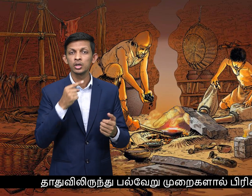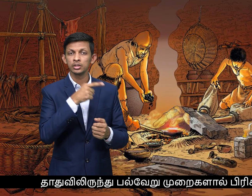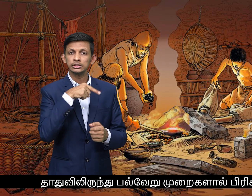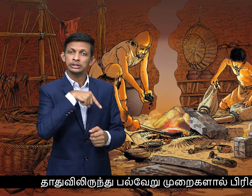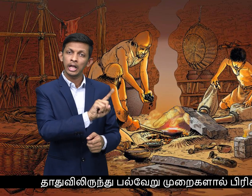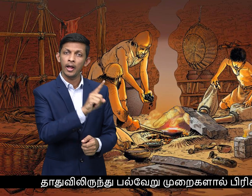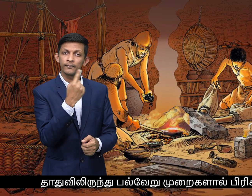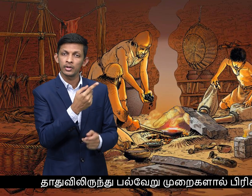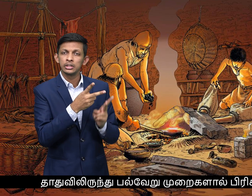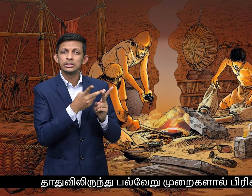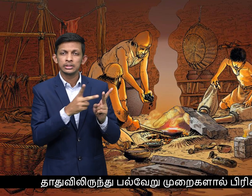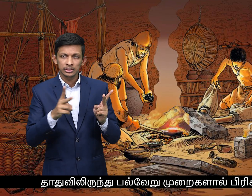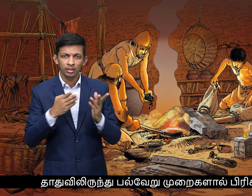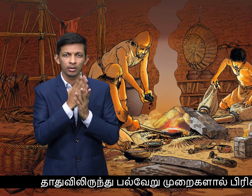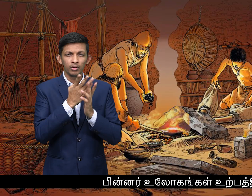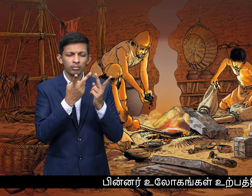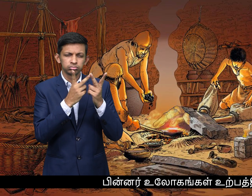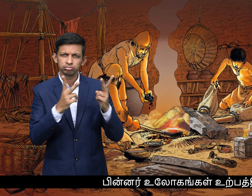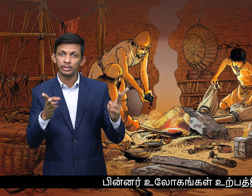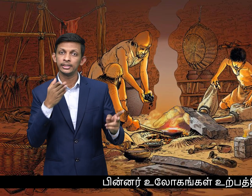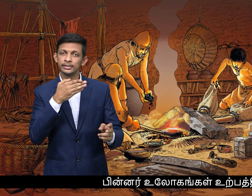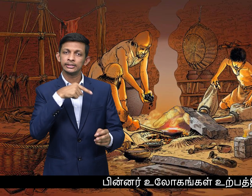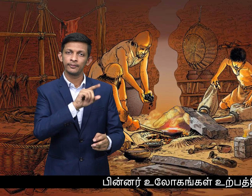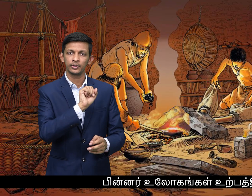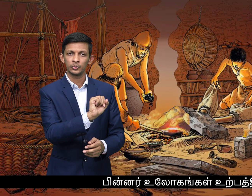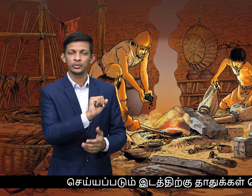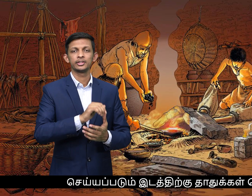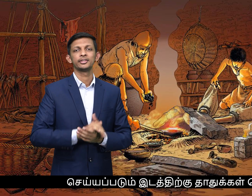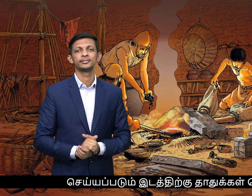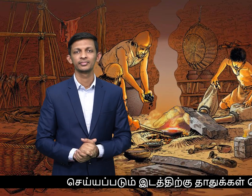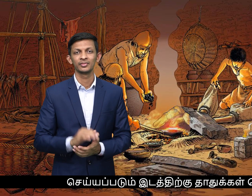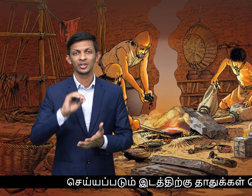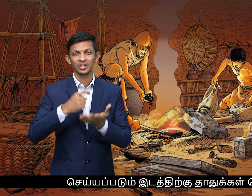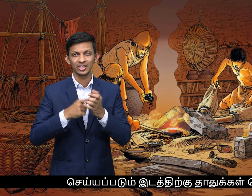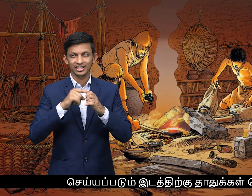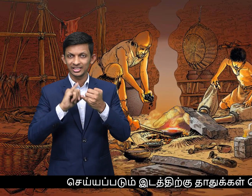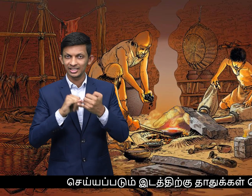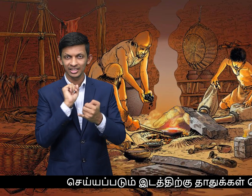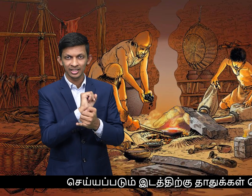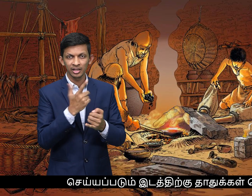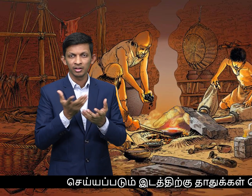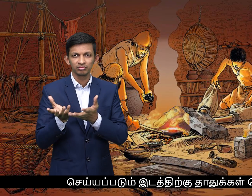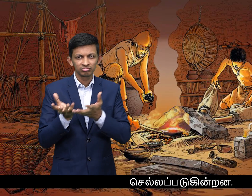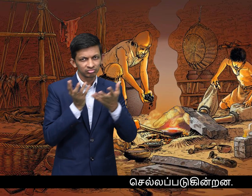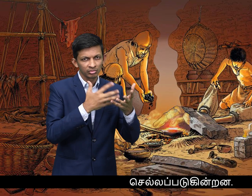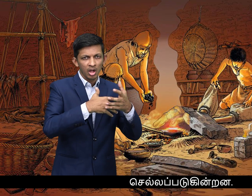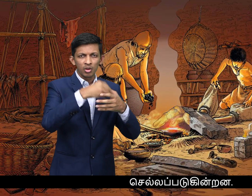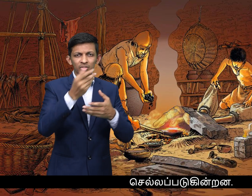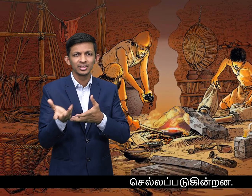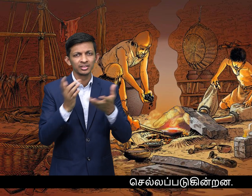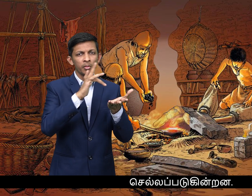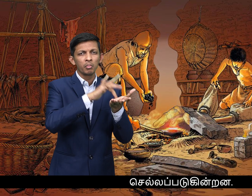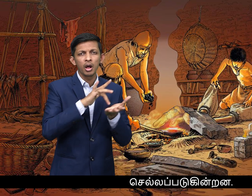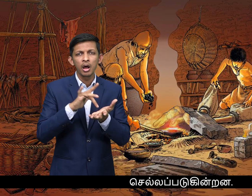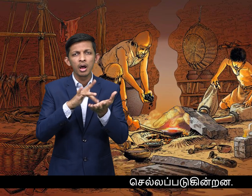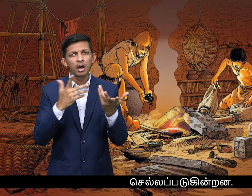பல்வேறு முறைகளால் பிரிக்கப்படுகிறது. பின்னர் உலோகங்கள் உற்பத்தி செய்யப்படும் இடத்திற்கு தாதுக்கள் கொண்டு செல்லப்படுகின்றன.